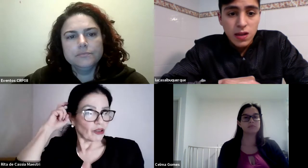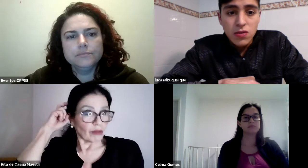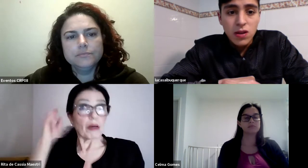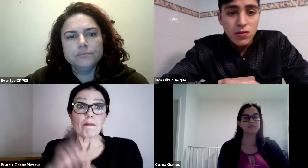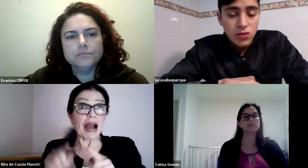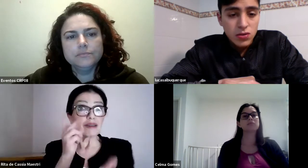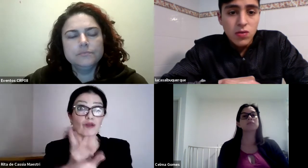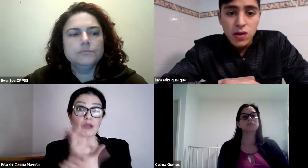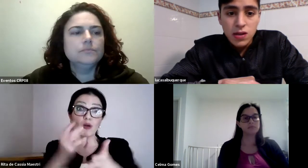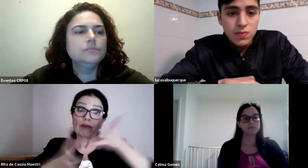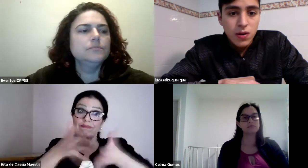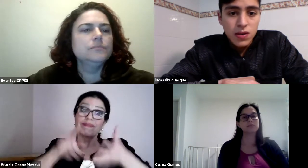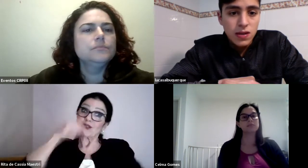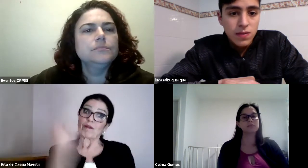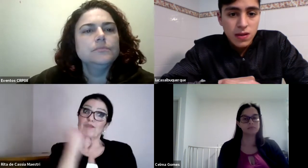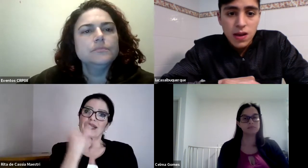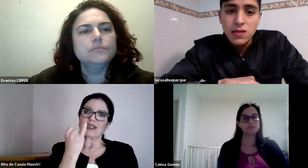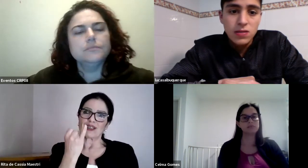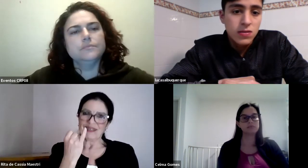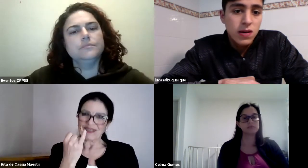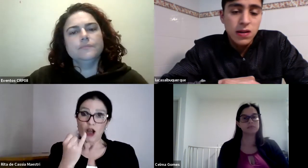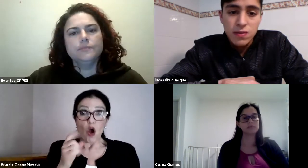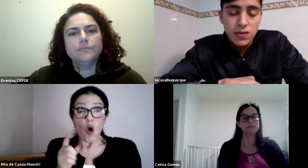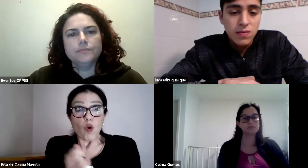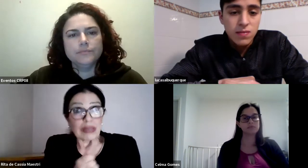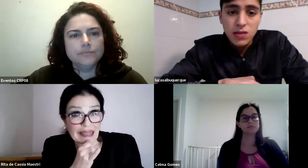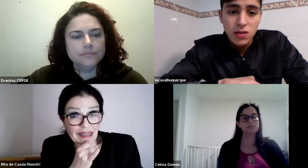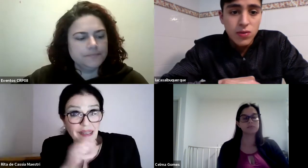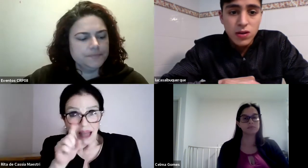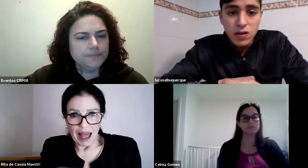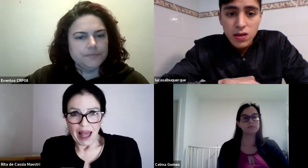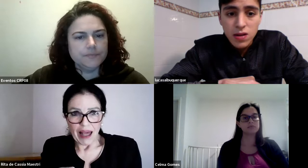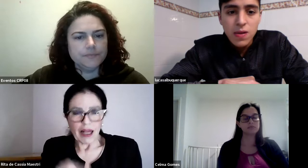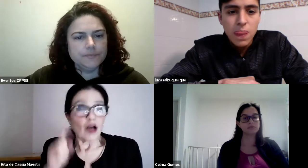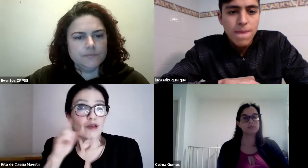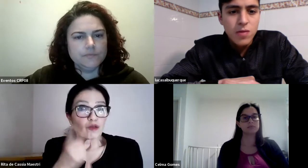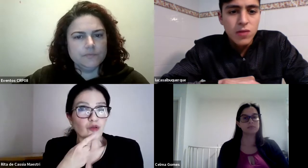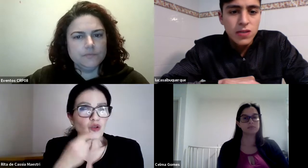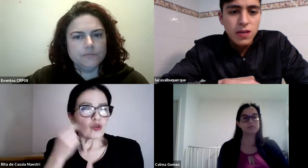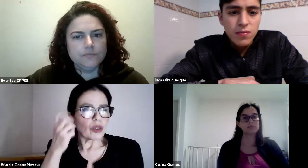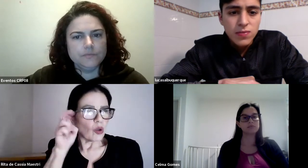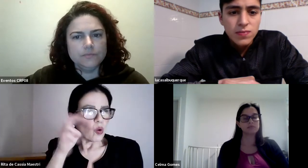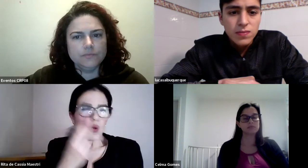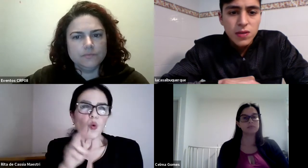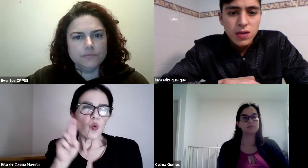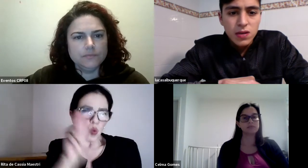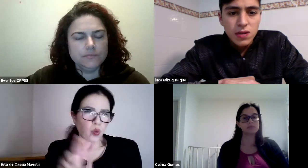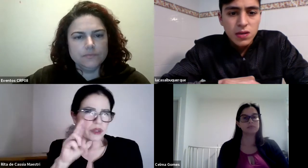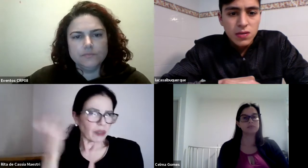elas têm o direito de escolha, elas podem ser implantadas e usarem Libras também, isso é importante. Um exemplo,